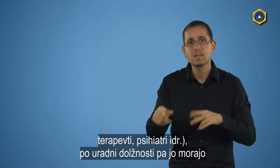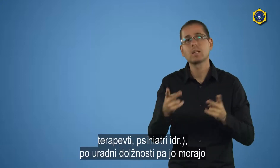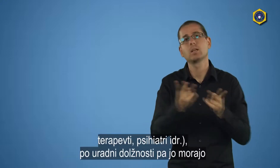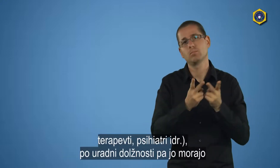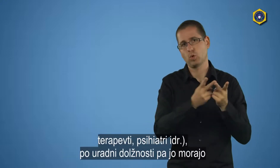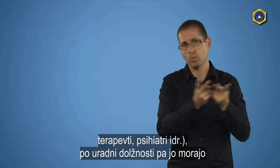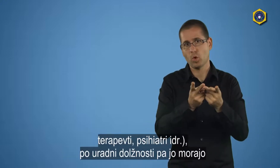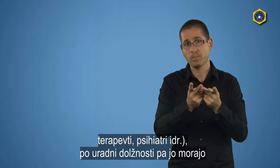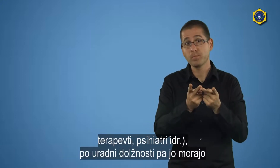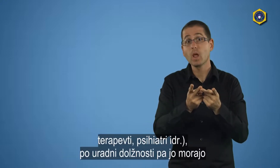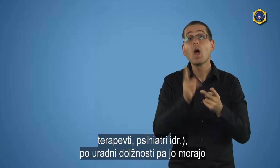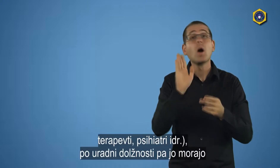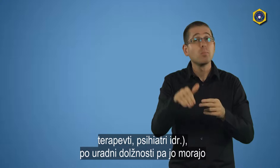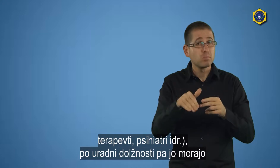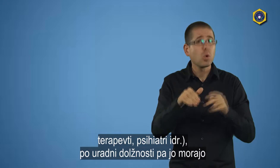morajo vložiti uradne osebe.